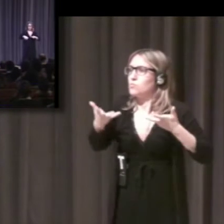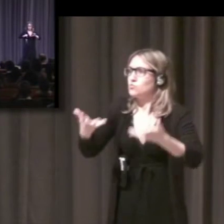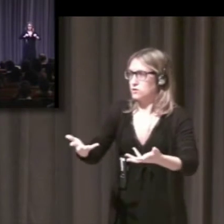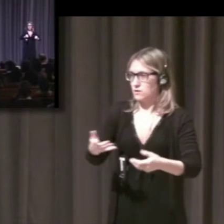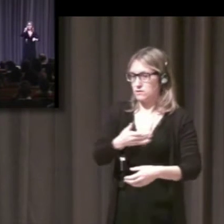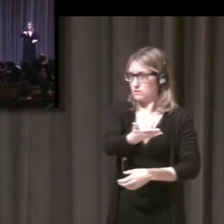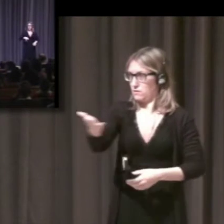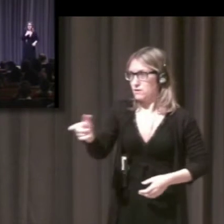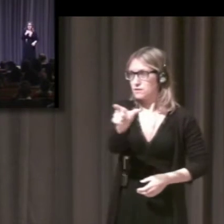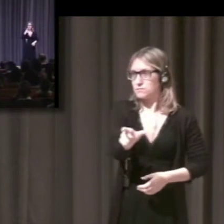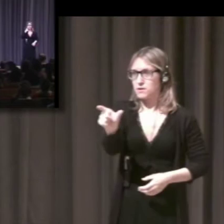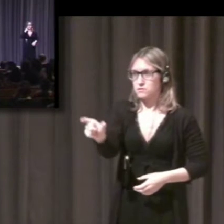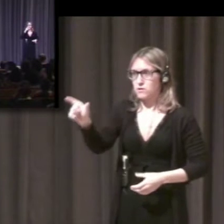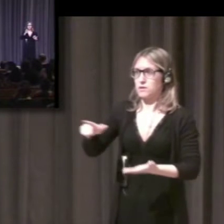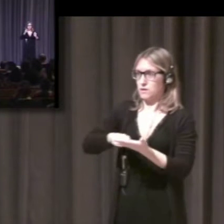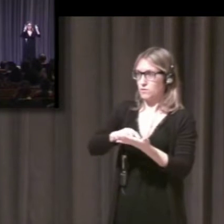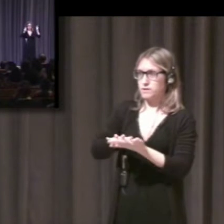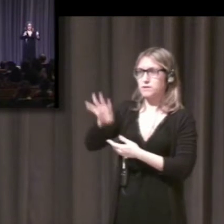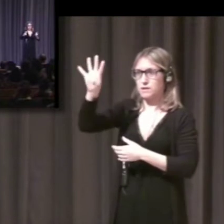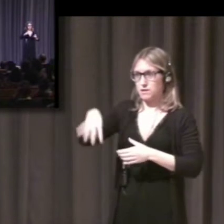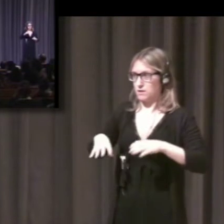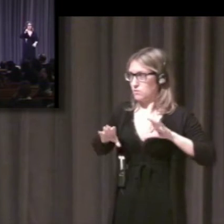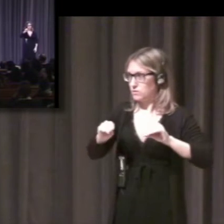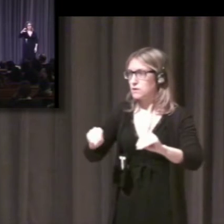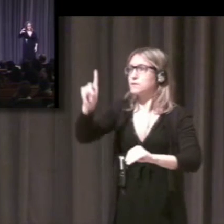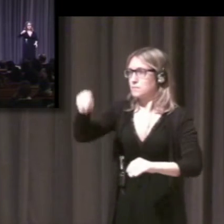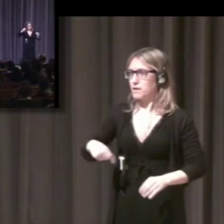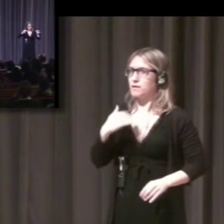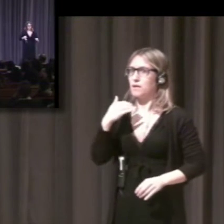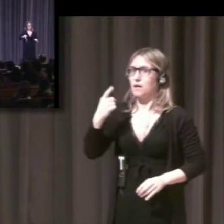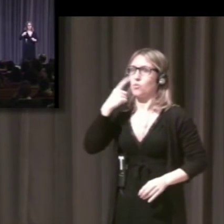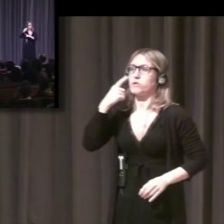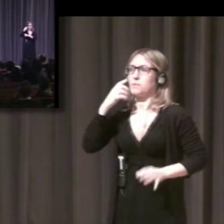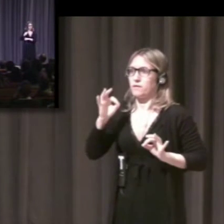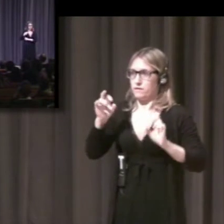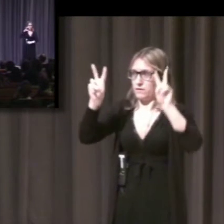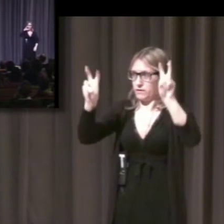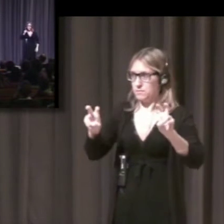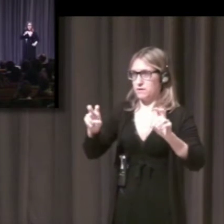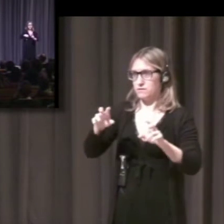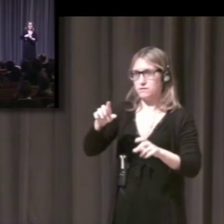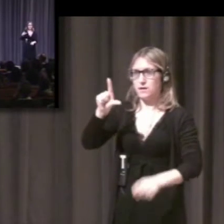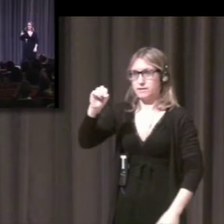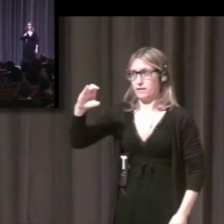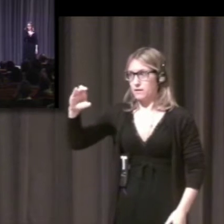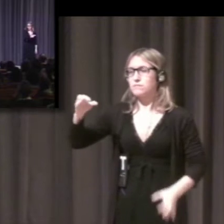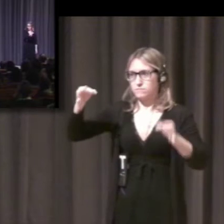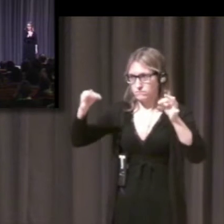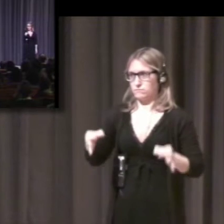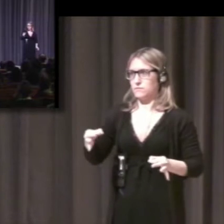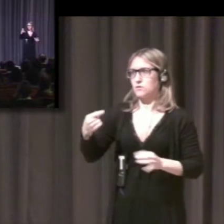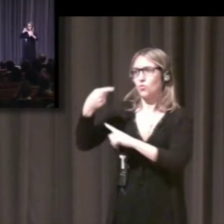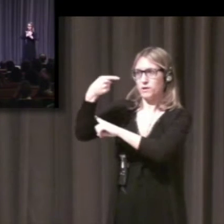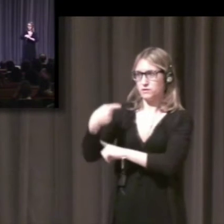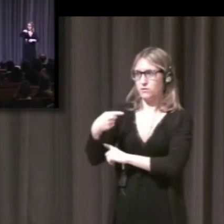fet de la llengua de signes és una obligació del govern i un dret de les persones. Per això avui em